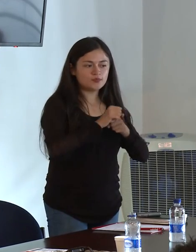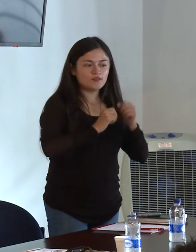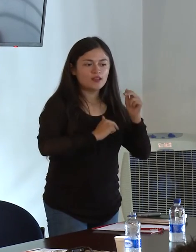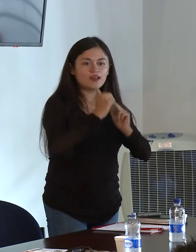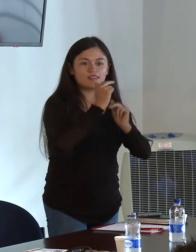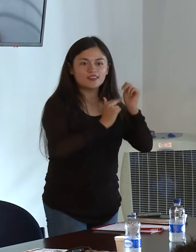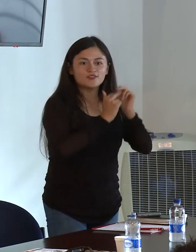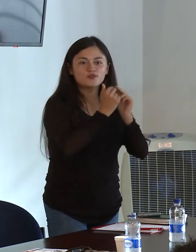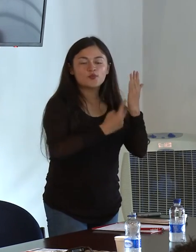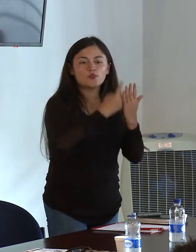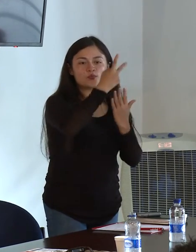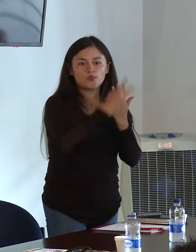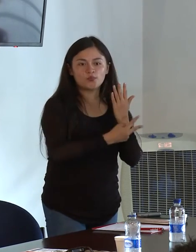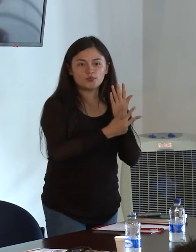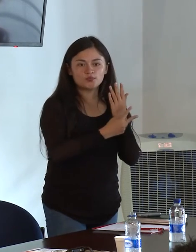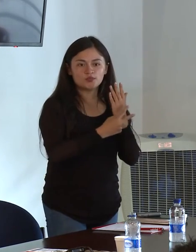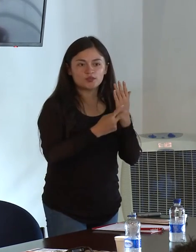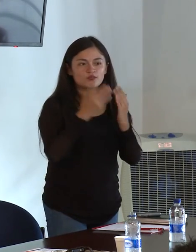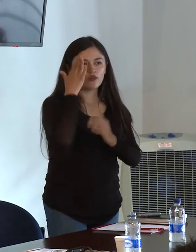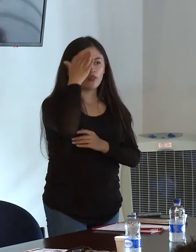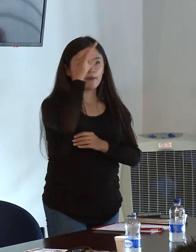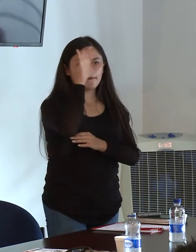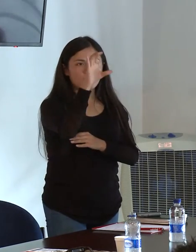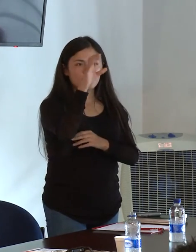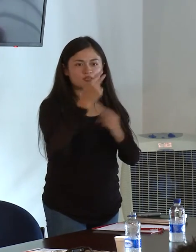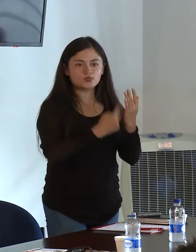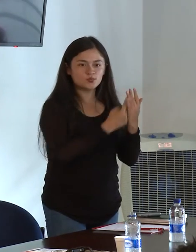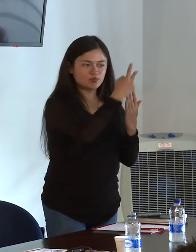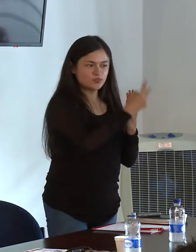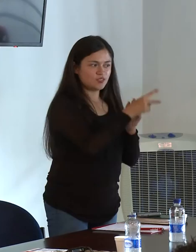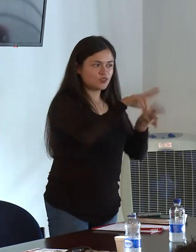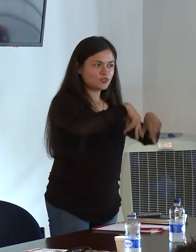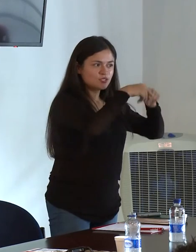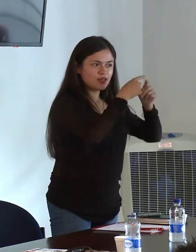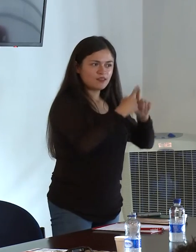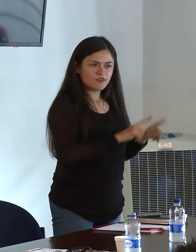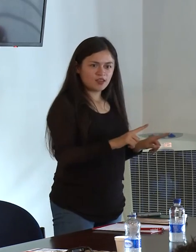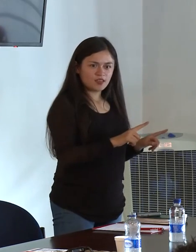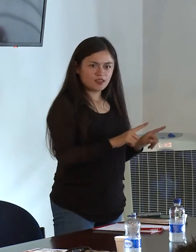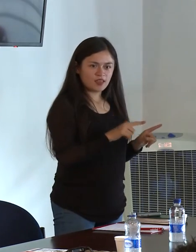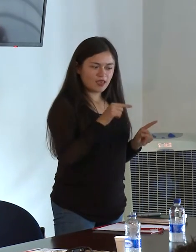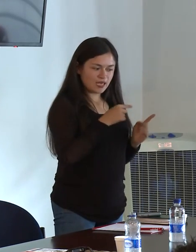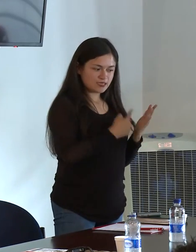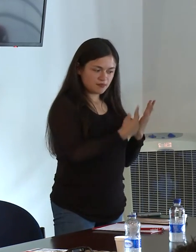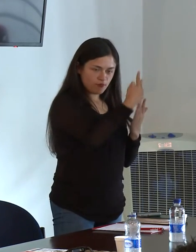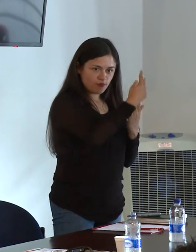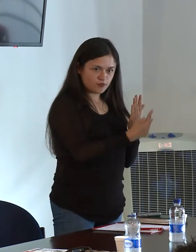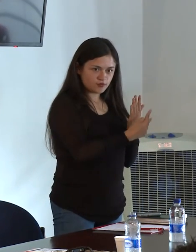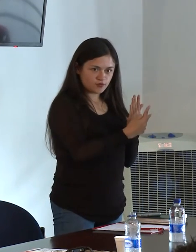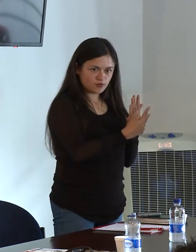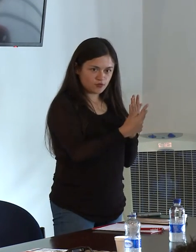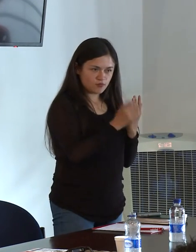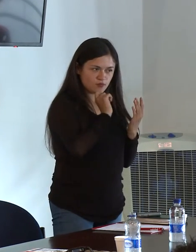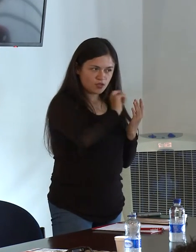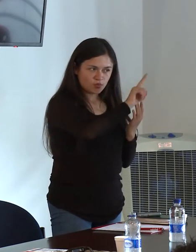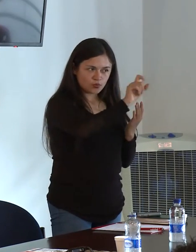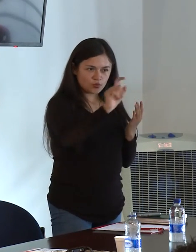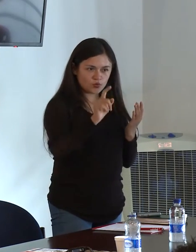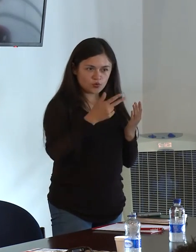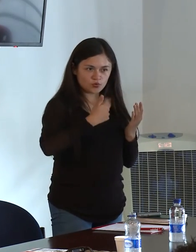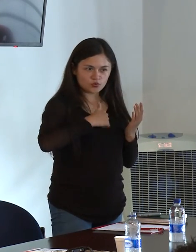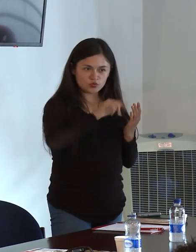construir un proyecto de país, un proyecto de sociedad distinta, estando en ese proyecto, ¿nosotros seríamos las